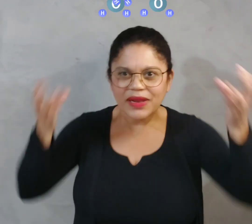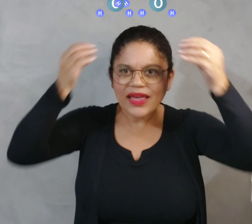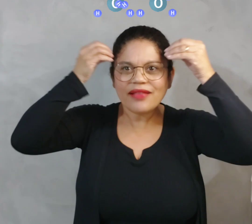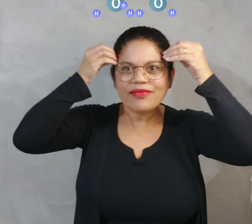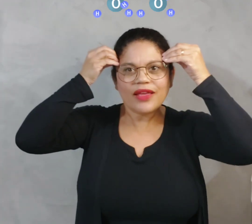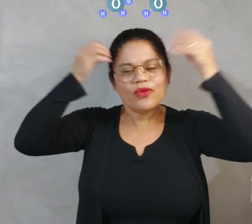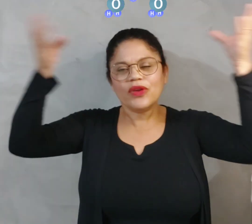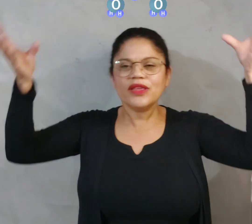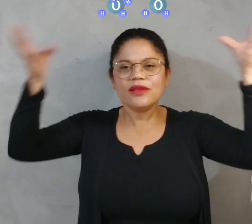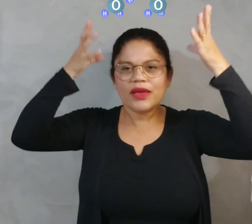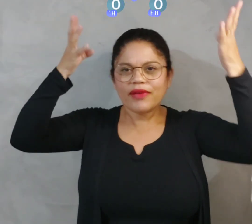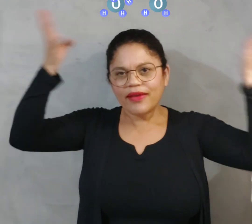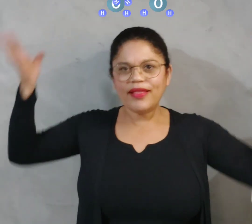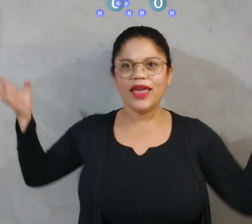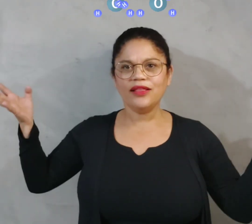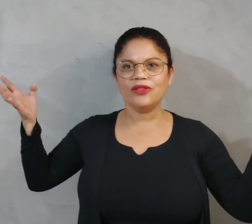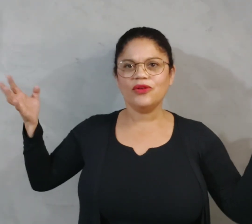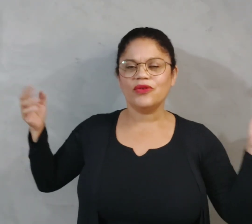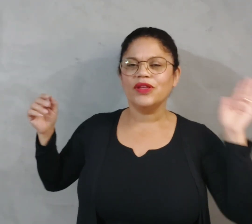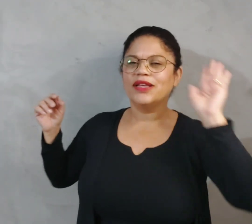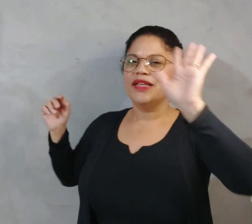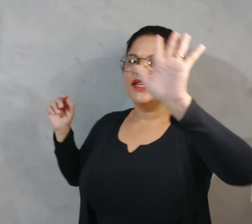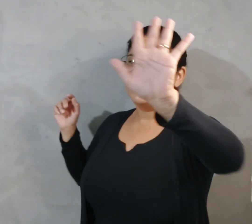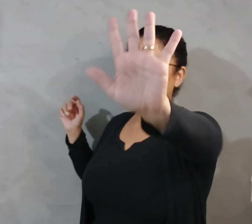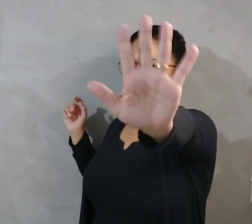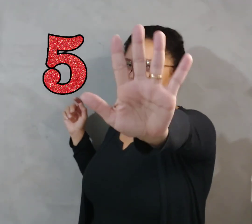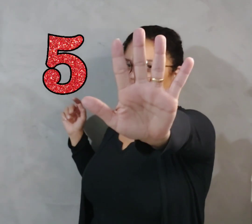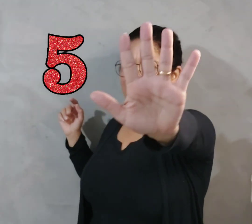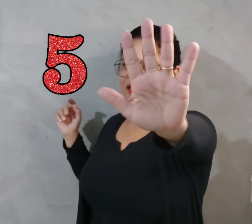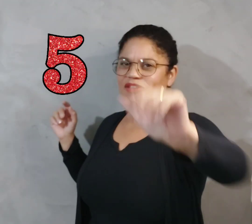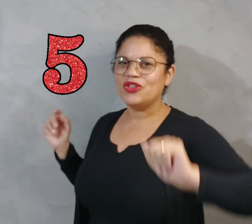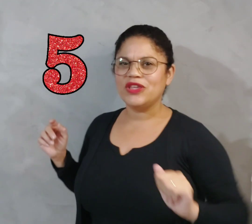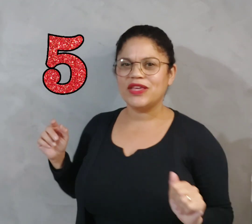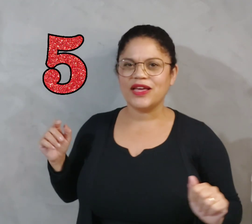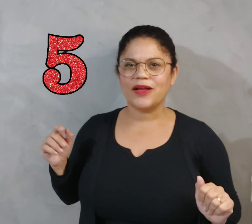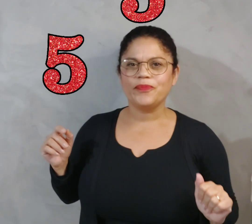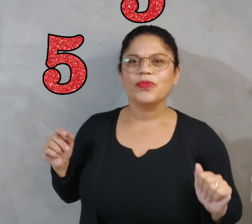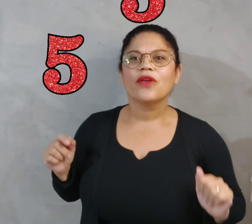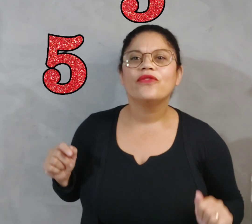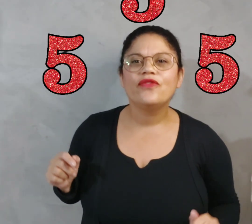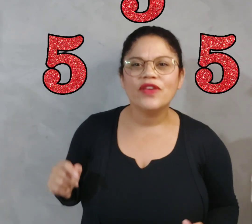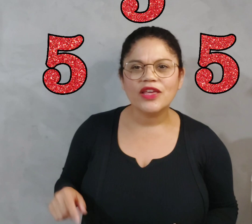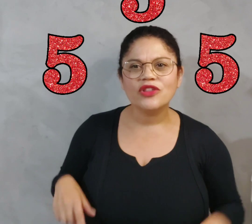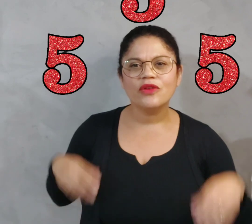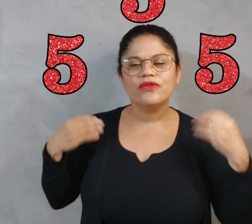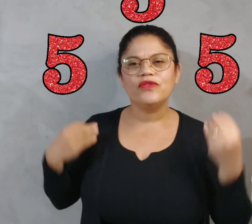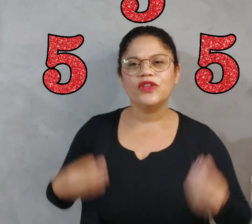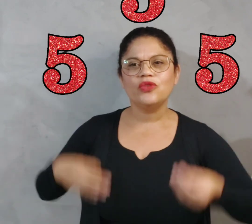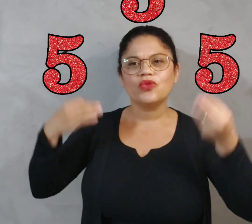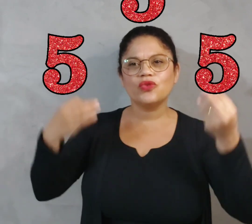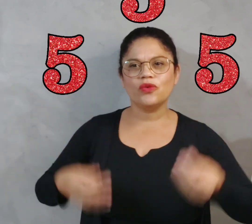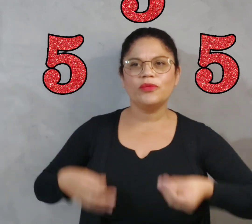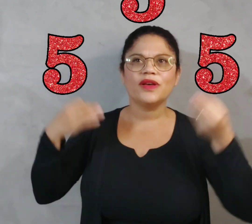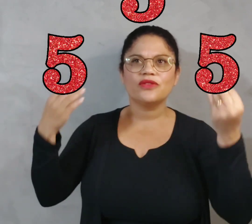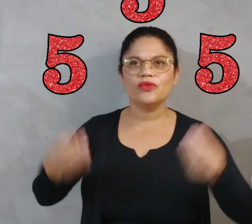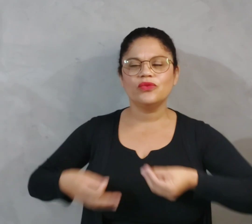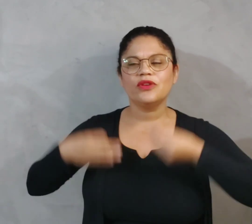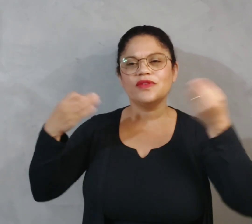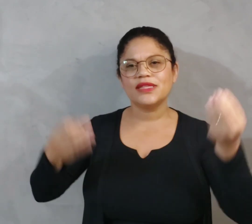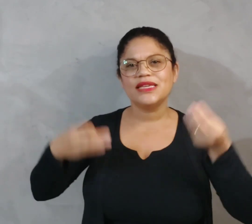para reter o conhecimento aqui dentro. Quinta dica, veja um vídeo sobre o assunto que você